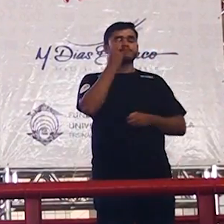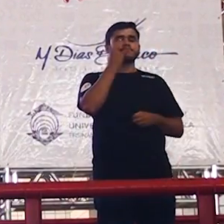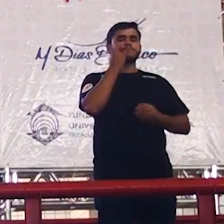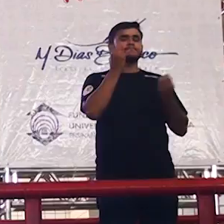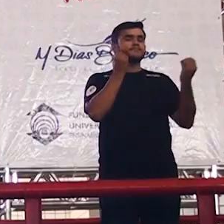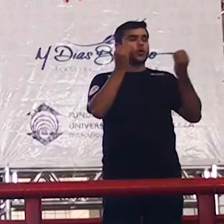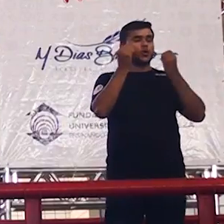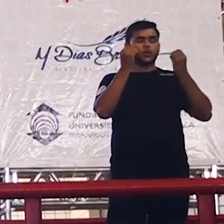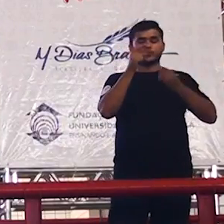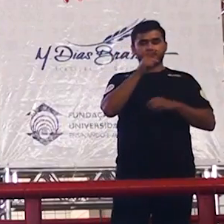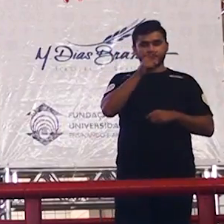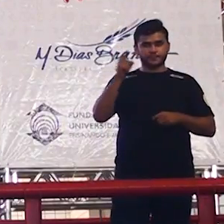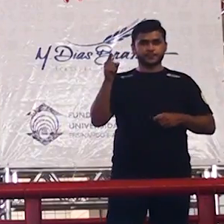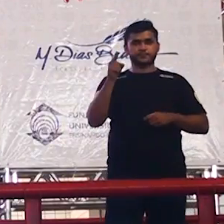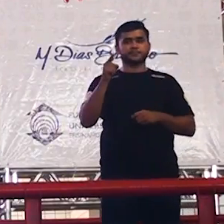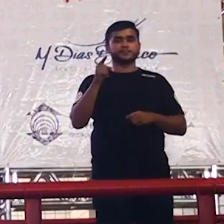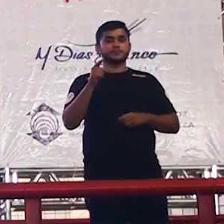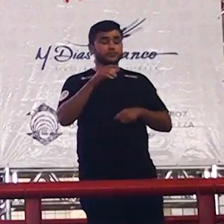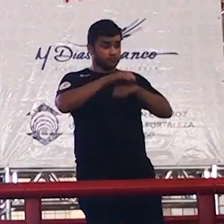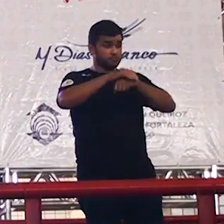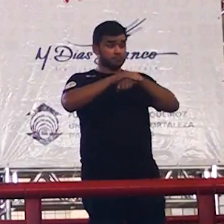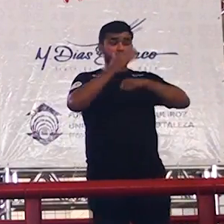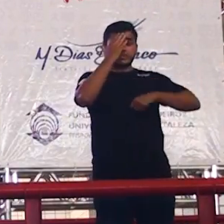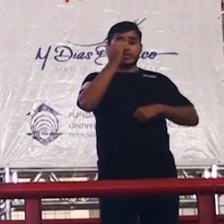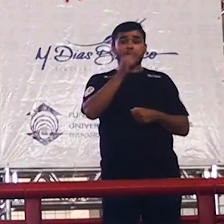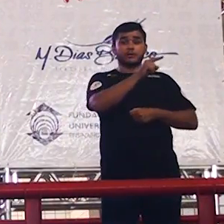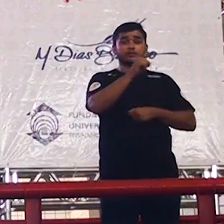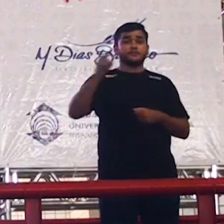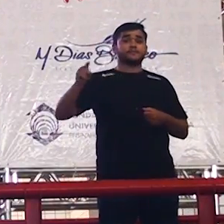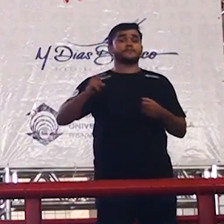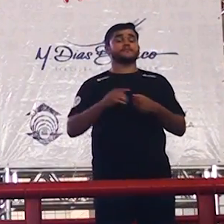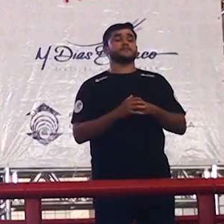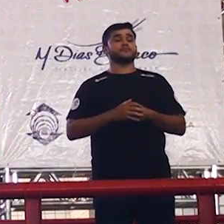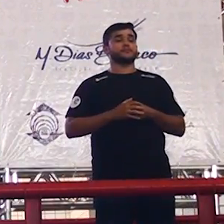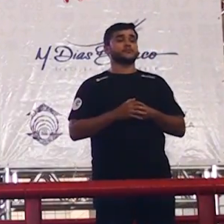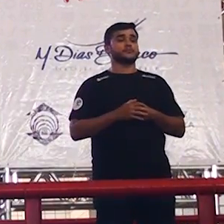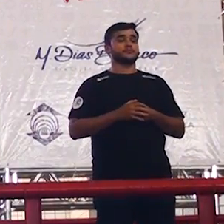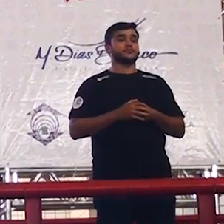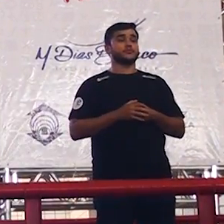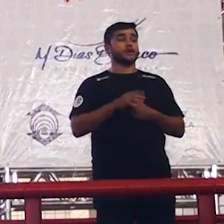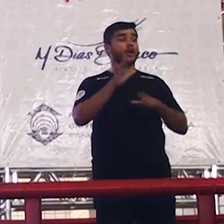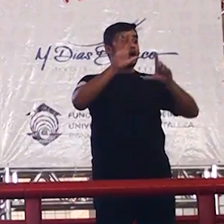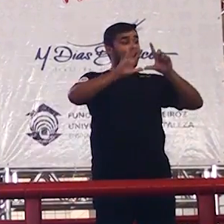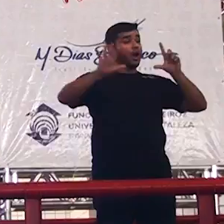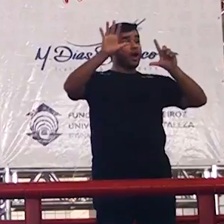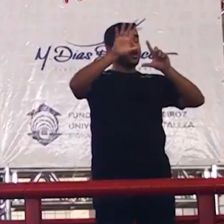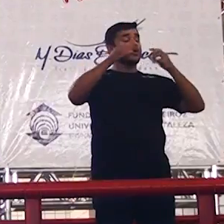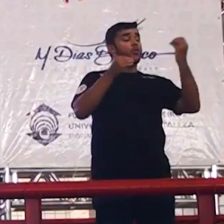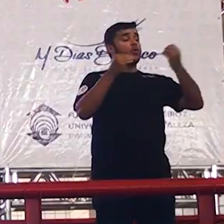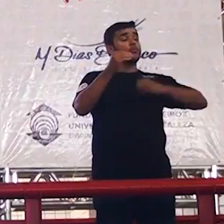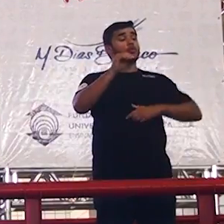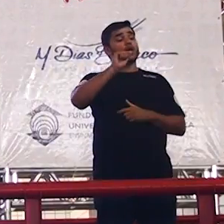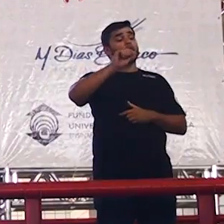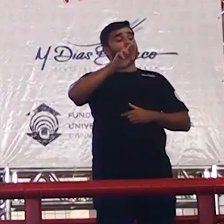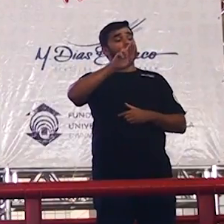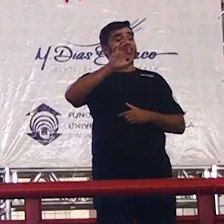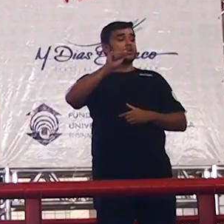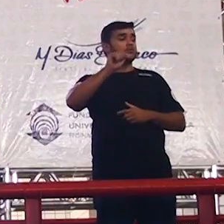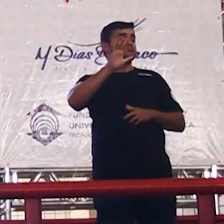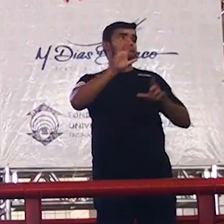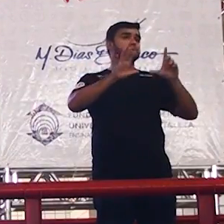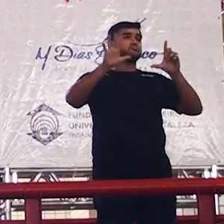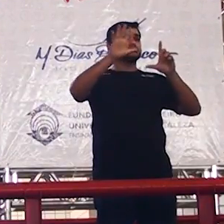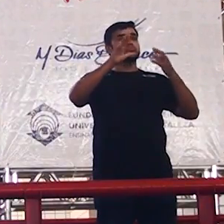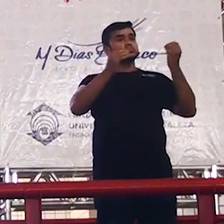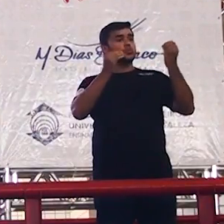um pouco, né? Que vocês devem saber também, mas não são áreas que você